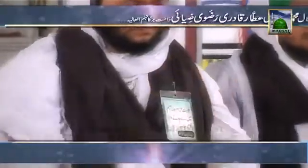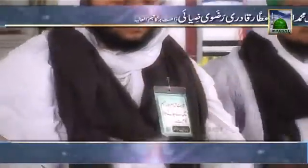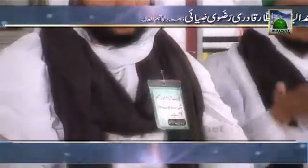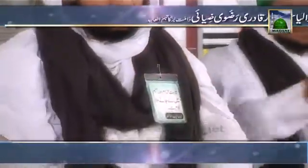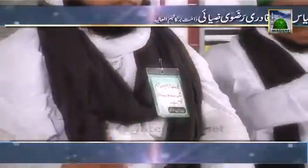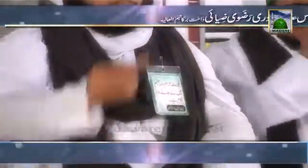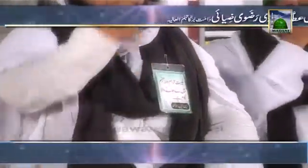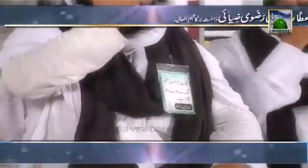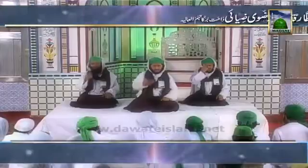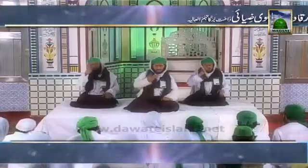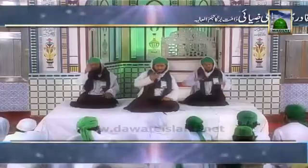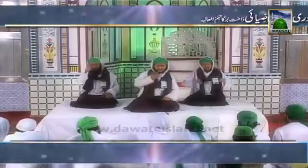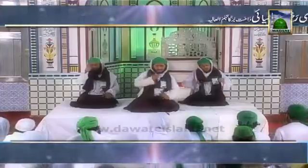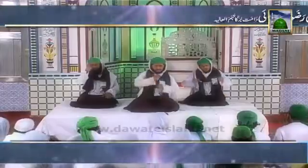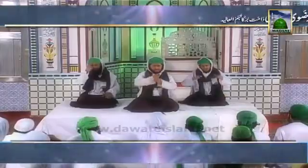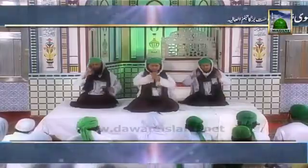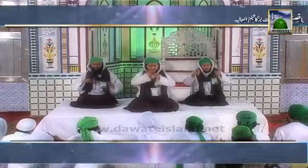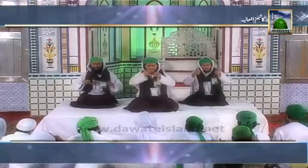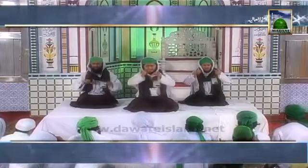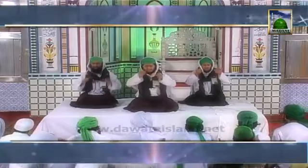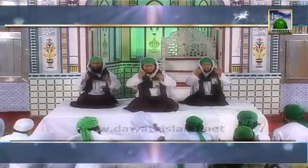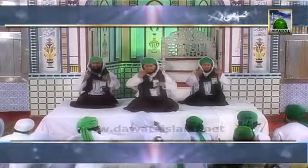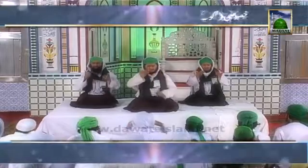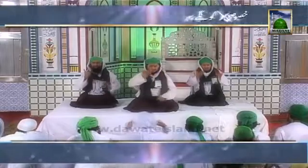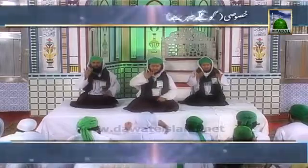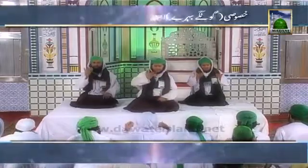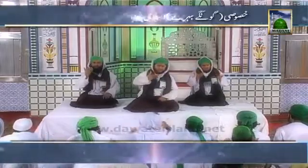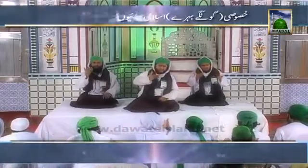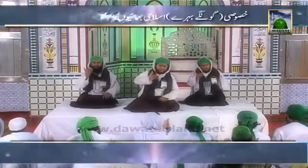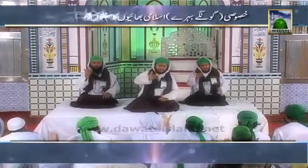کا ستارہ چمکا ان کو